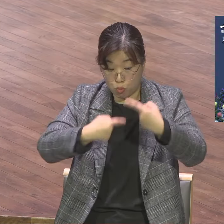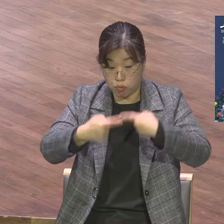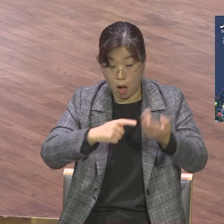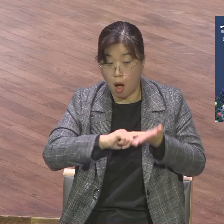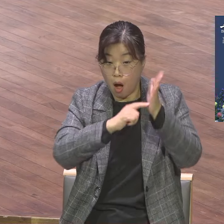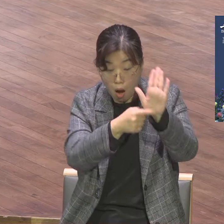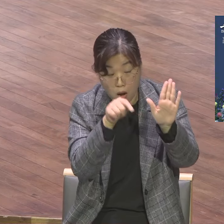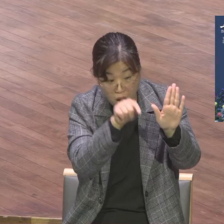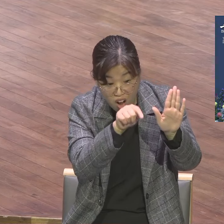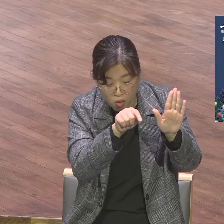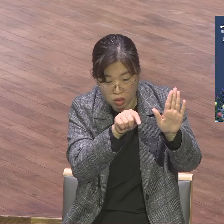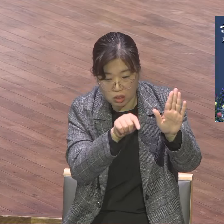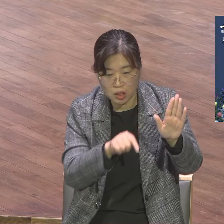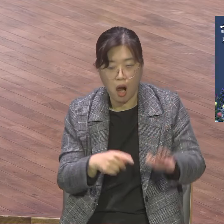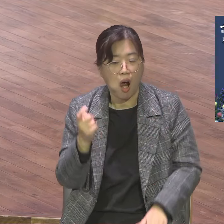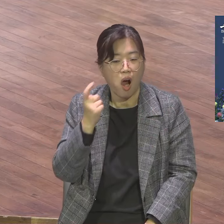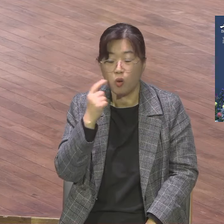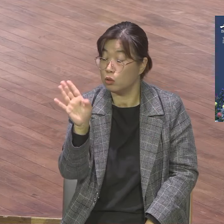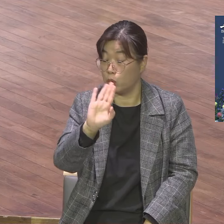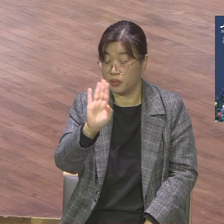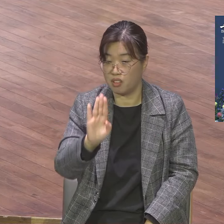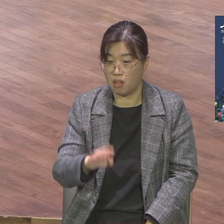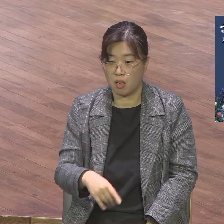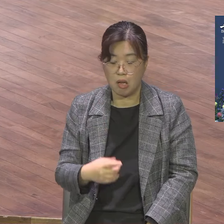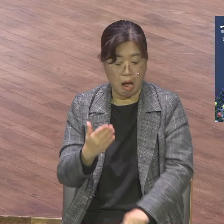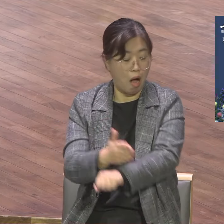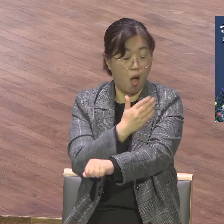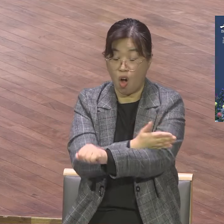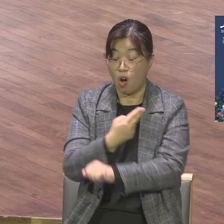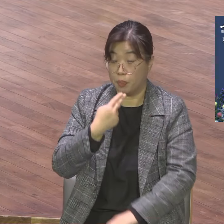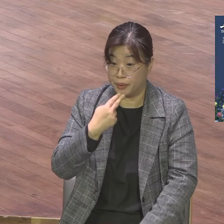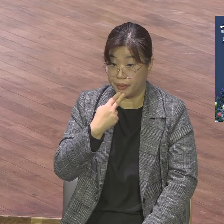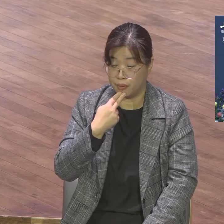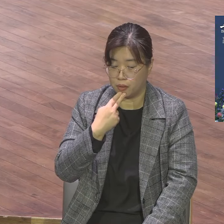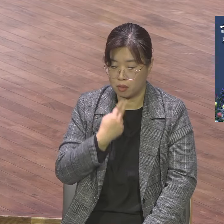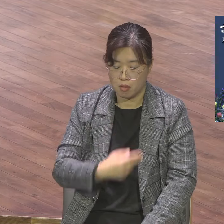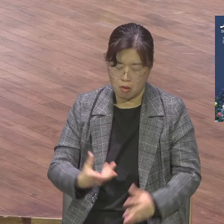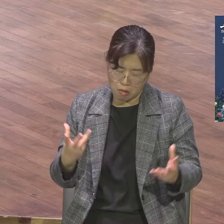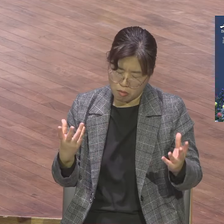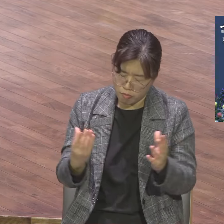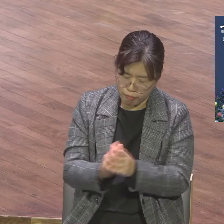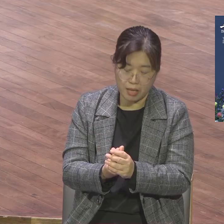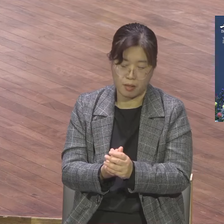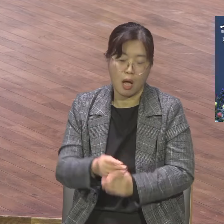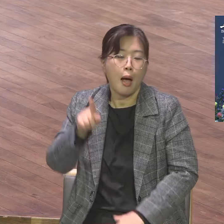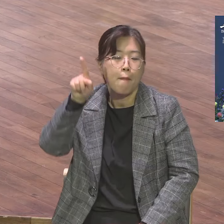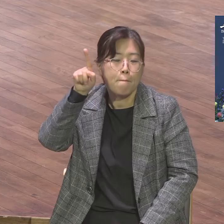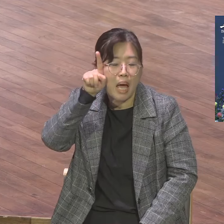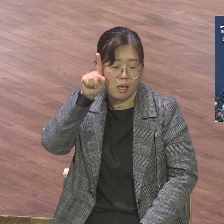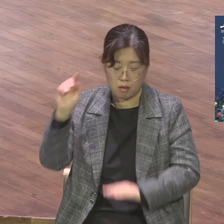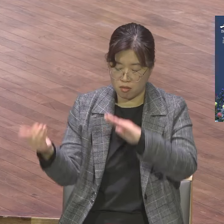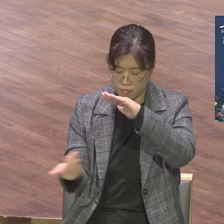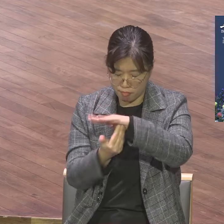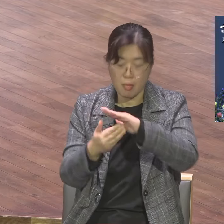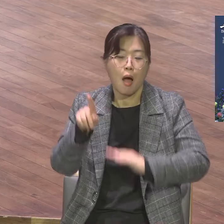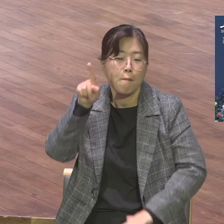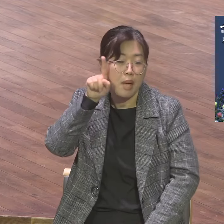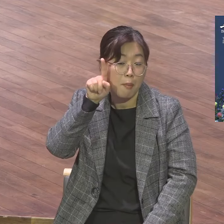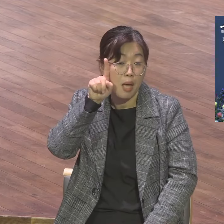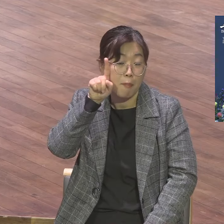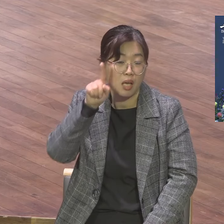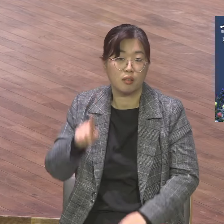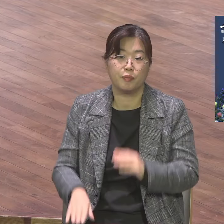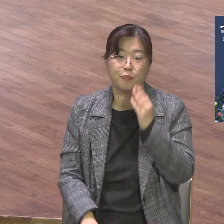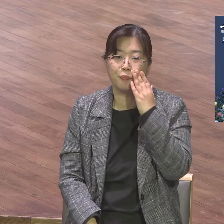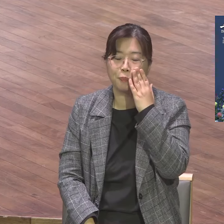잡으면 그대로 된다면 그대로. 유명한 강해 설교가 오해란 요스비 목사님이